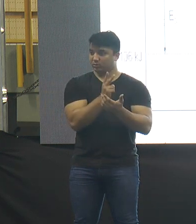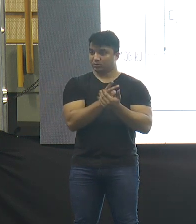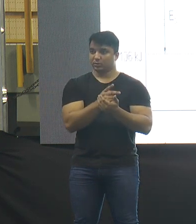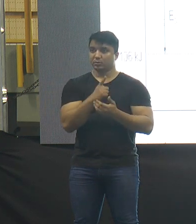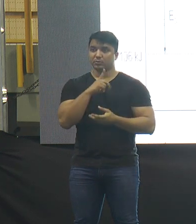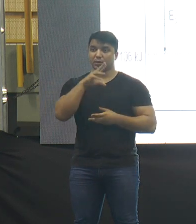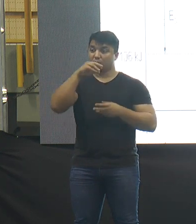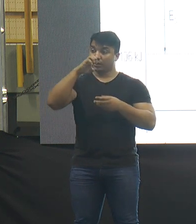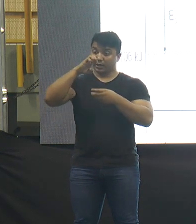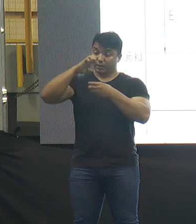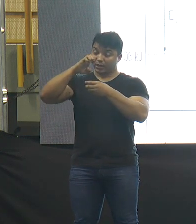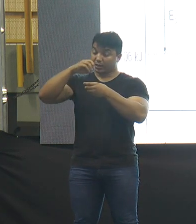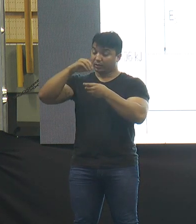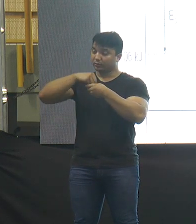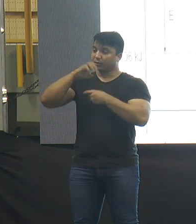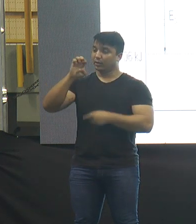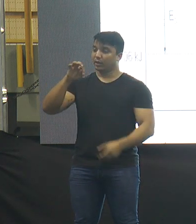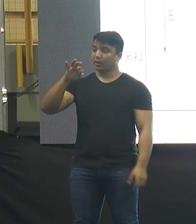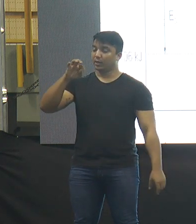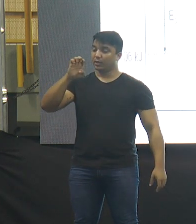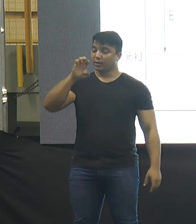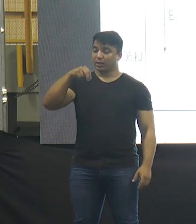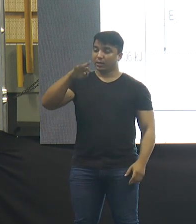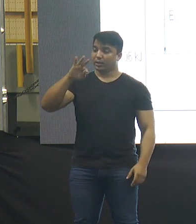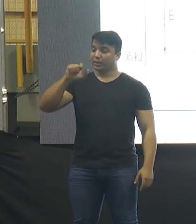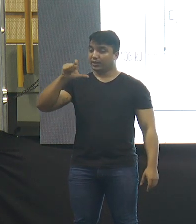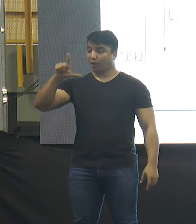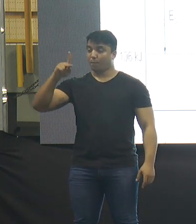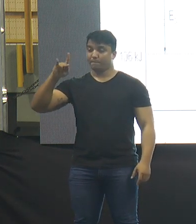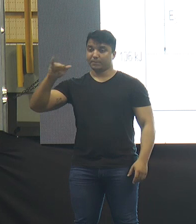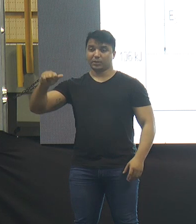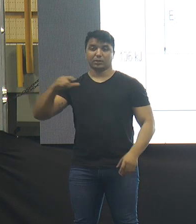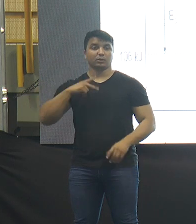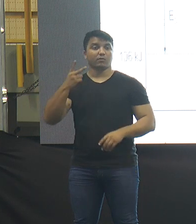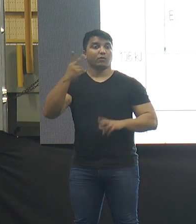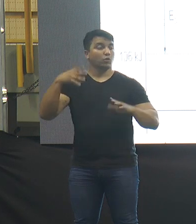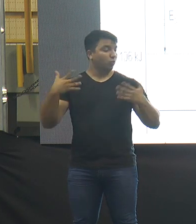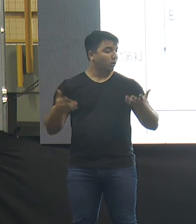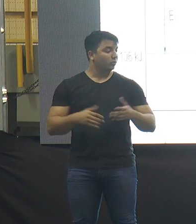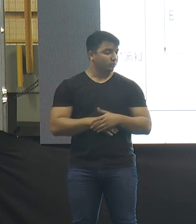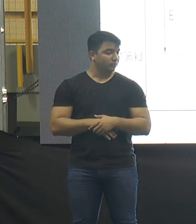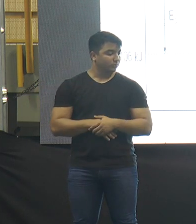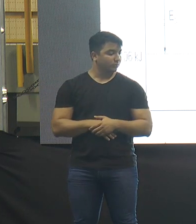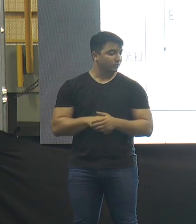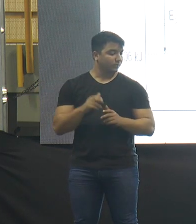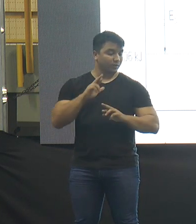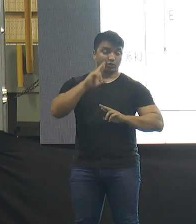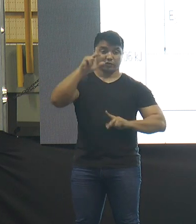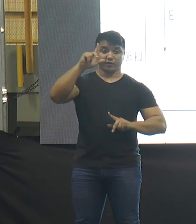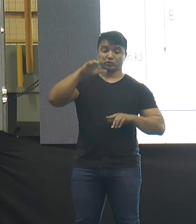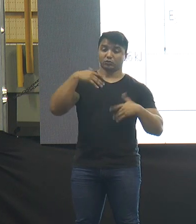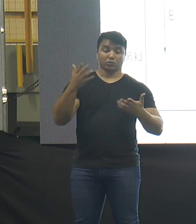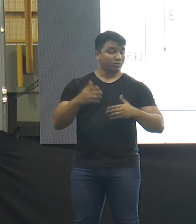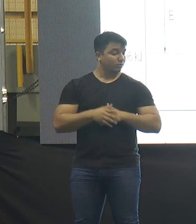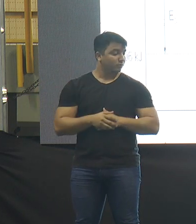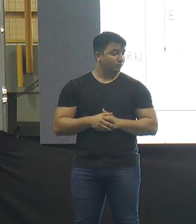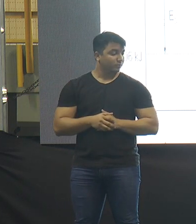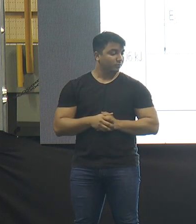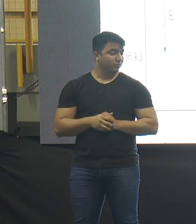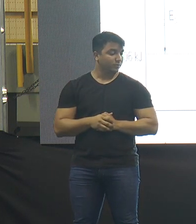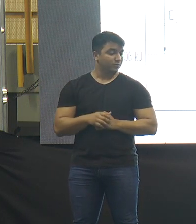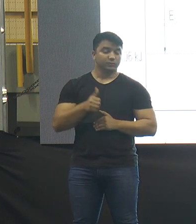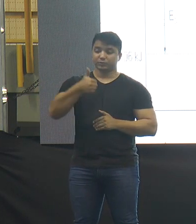a entalpia? Entalpia, quanto é que vale? Ele já deu no gráfico. Que é a diferença entre reagente e produto. Quanto é que